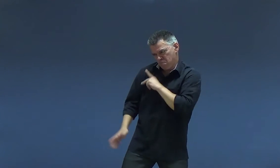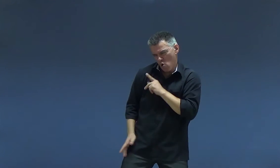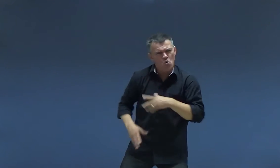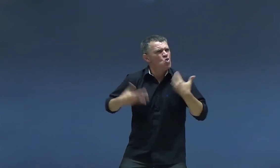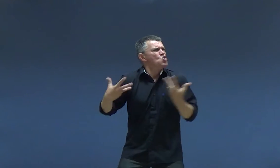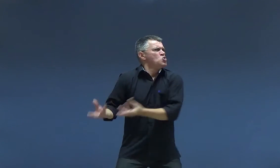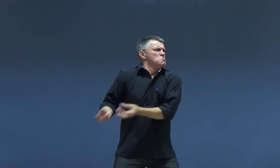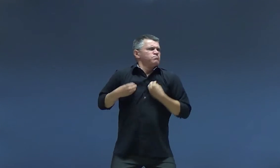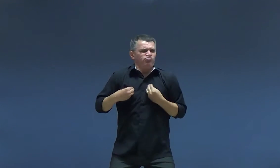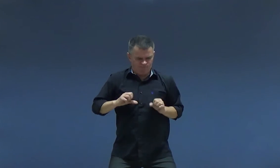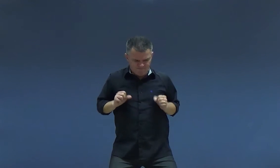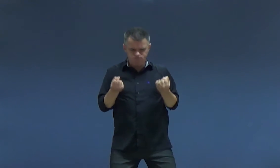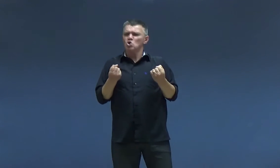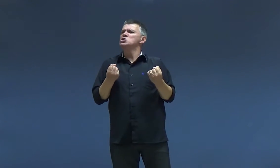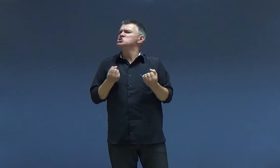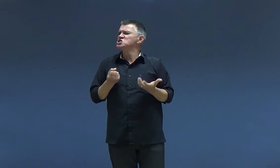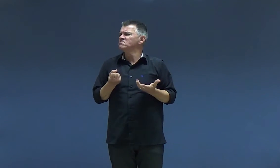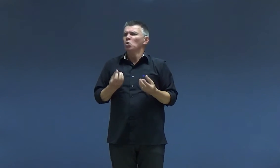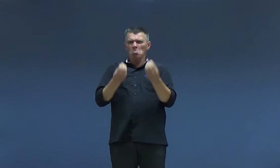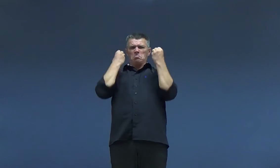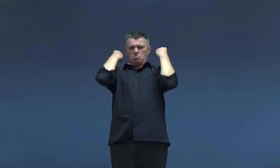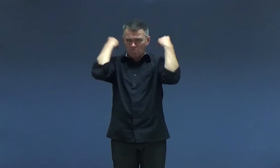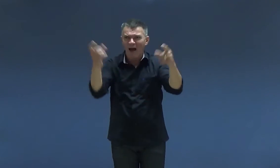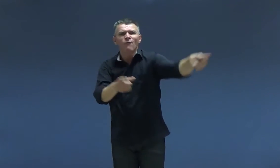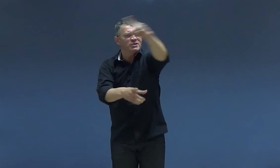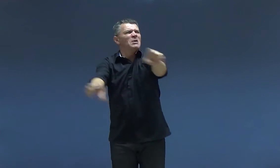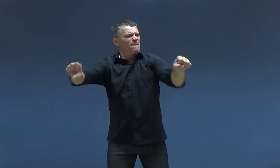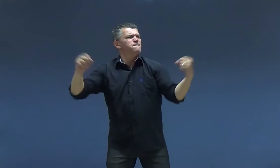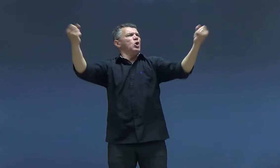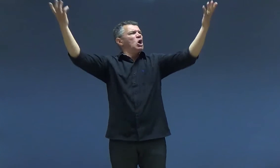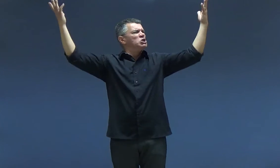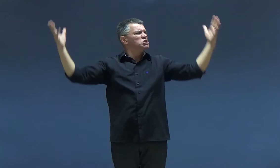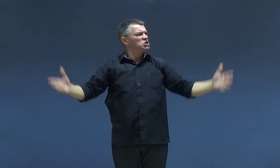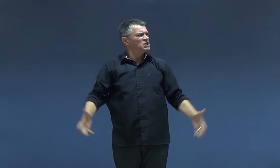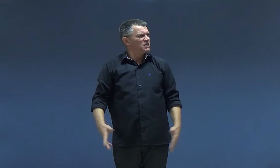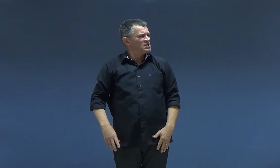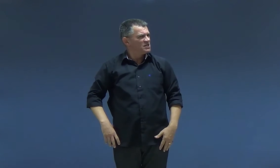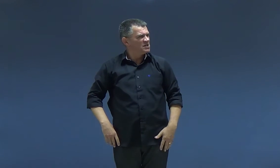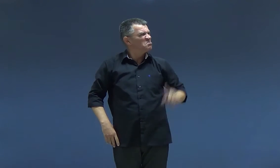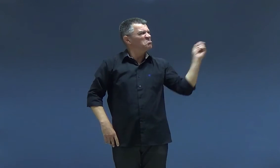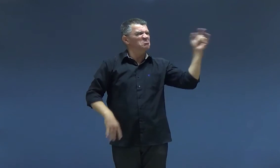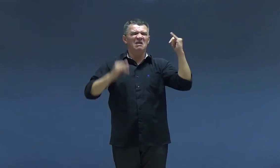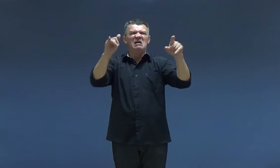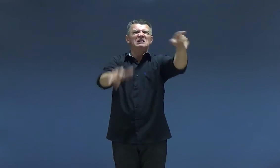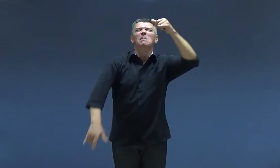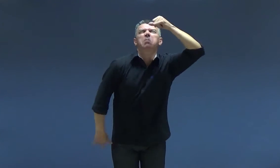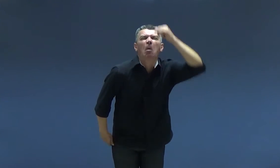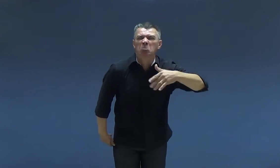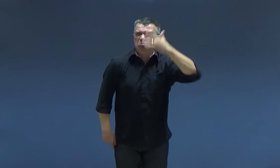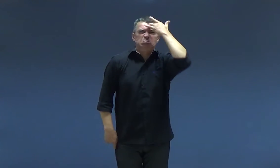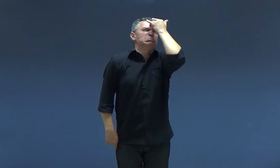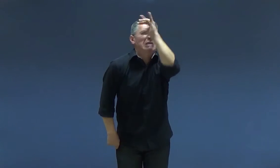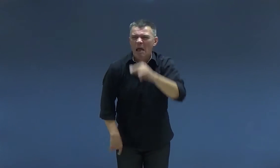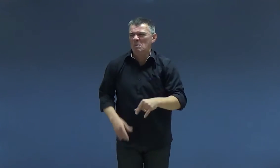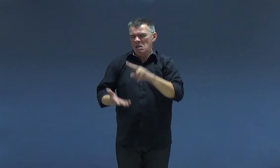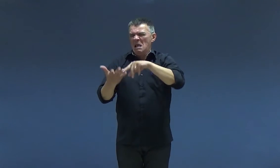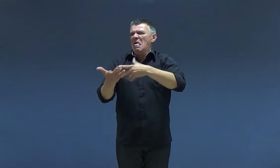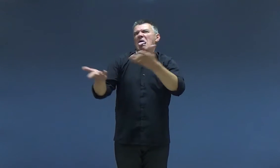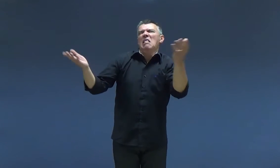imitá-lo. A gente precisa fazer igual ele fez, ter coragem. Né? Pra você ser forte. Às vezes você fala, você é bom, você